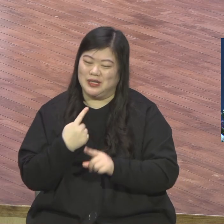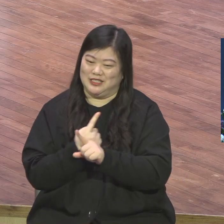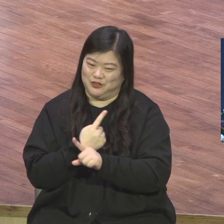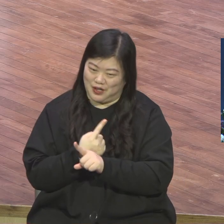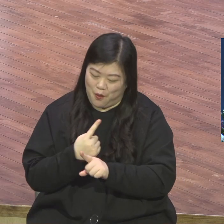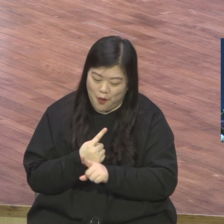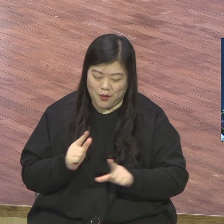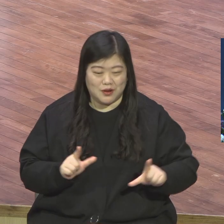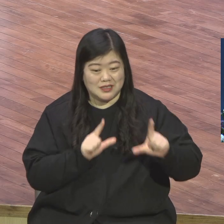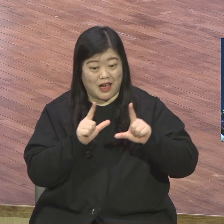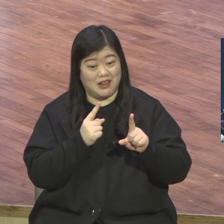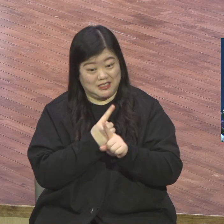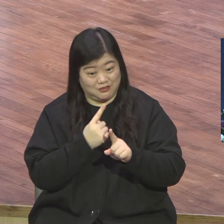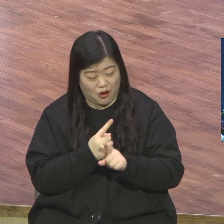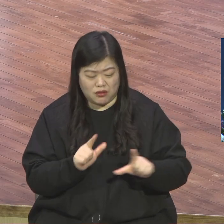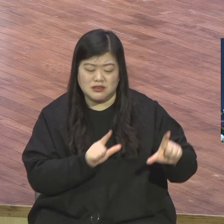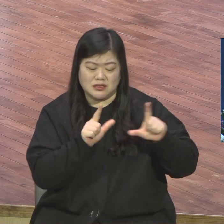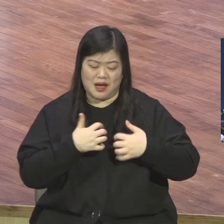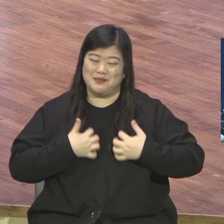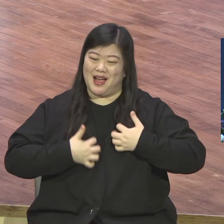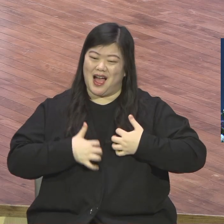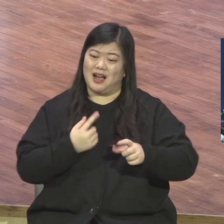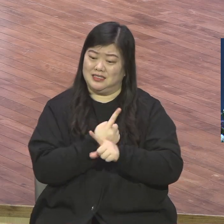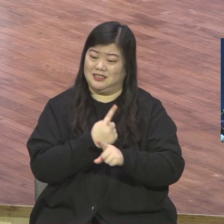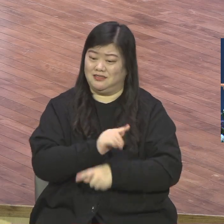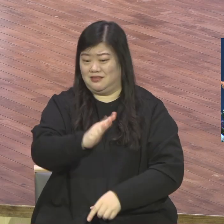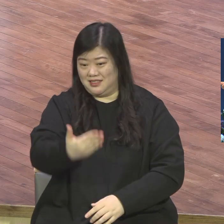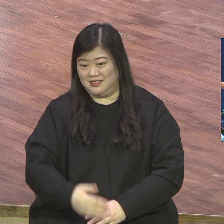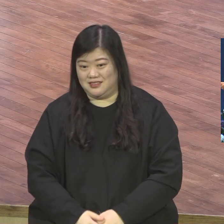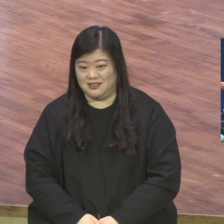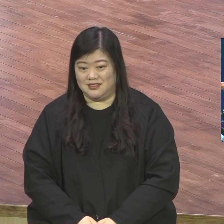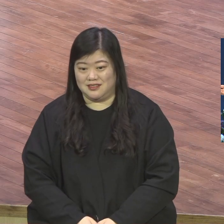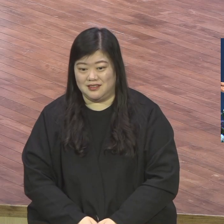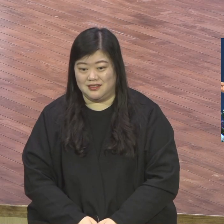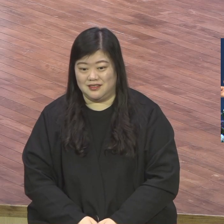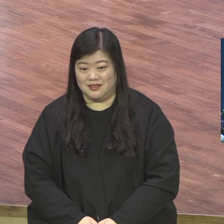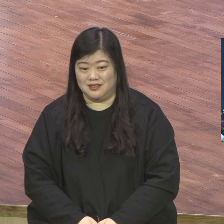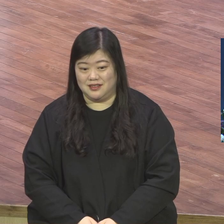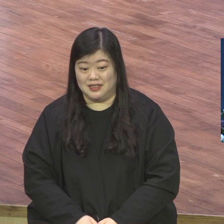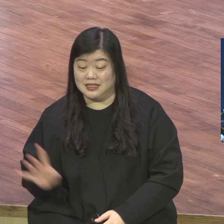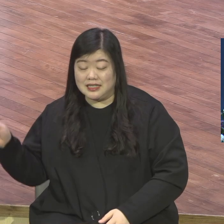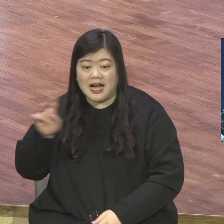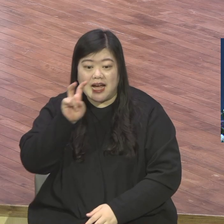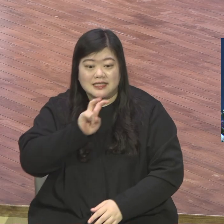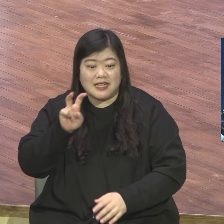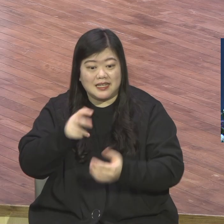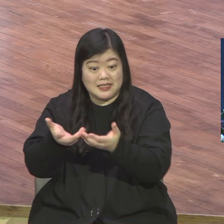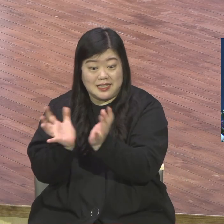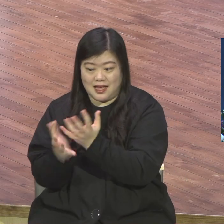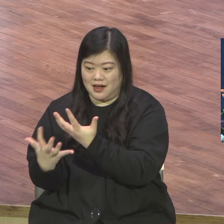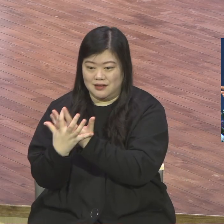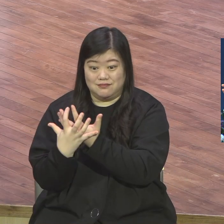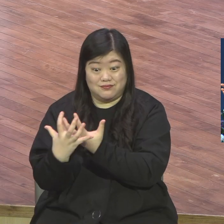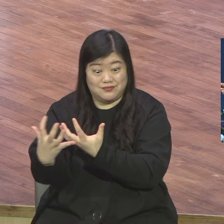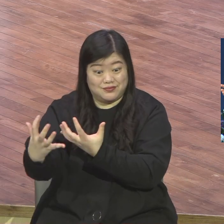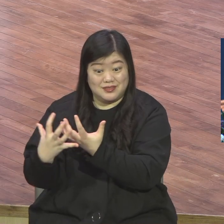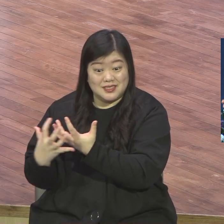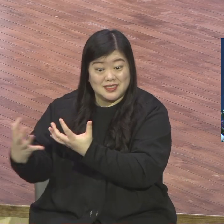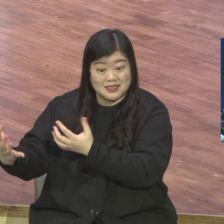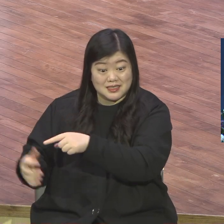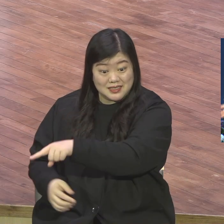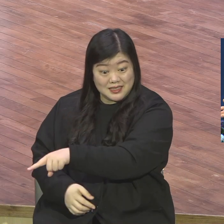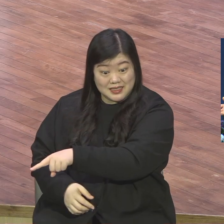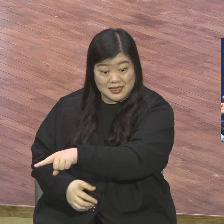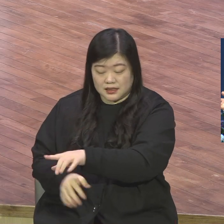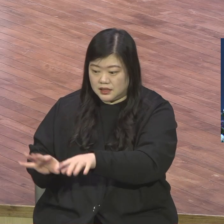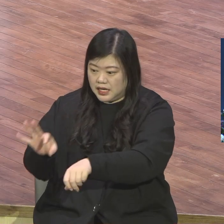생활도 치유되고 삶이 치유된단 말이에요. 이 찬양대 우리 이 찬양대가요 지금 주일날 오면